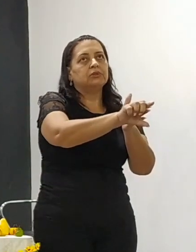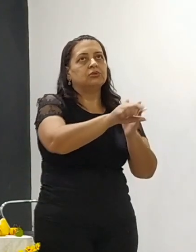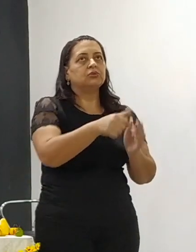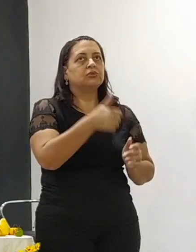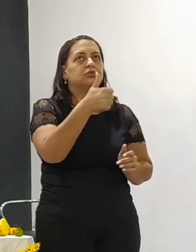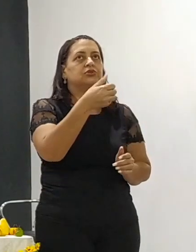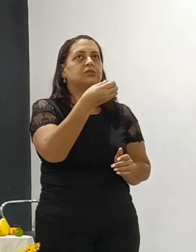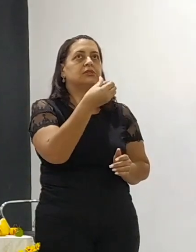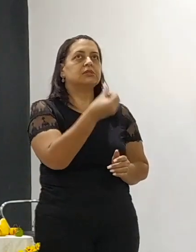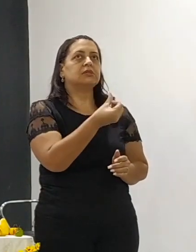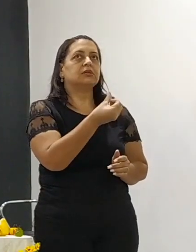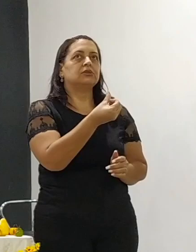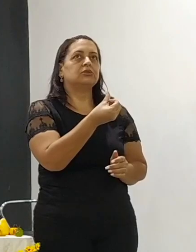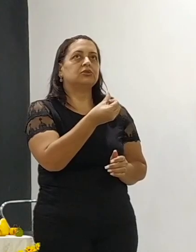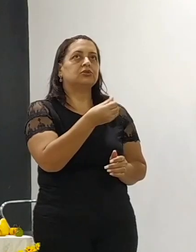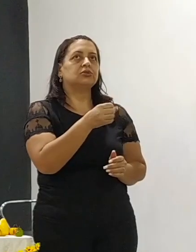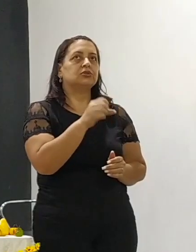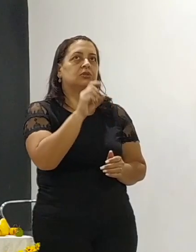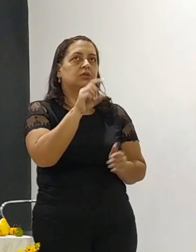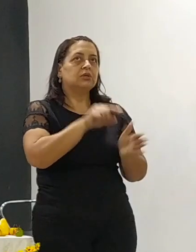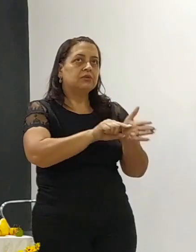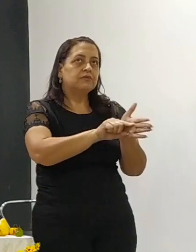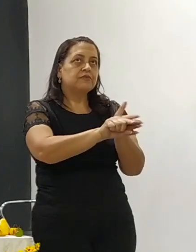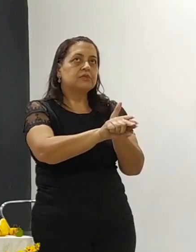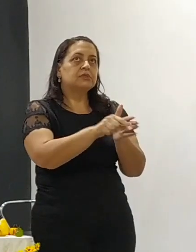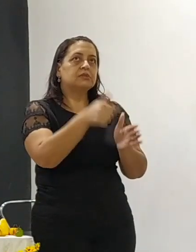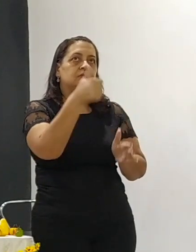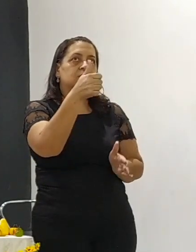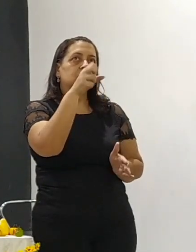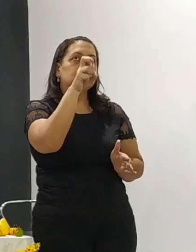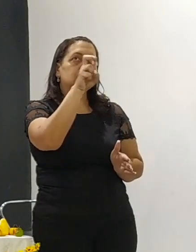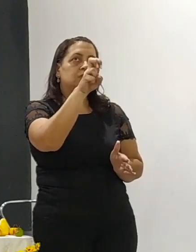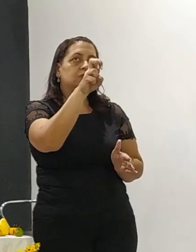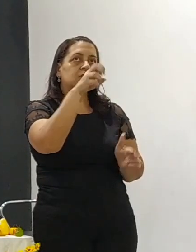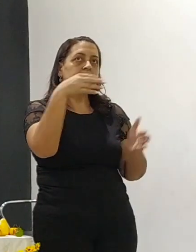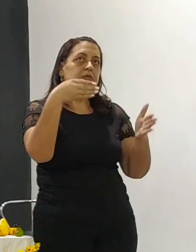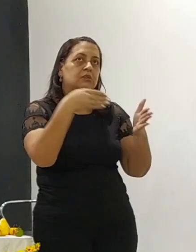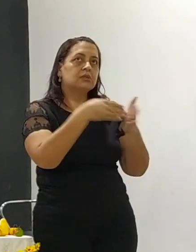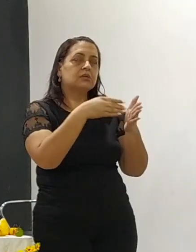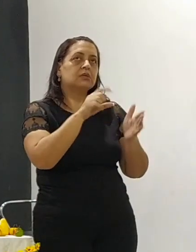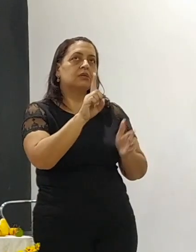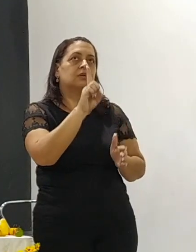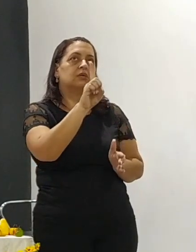Marcos 16, de 15 a 18.